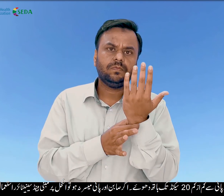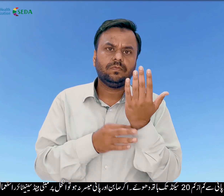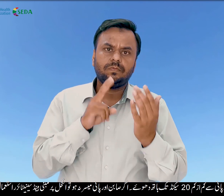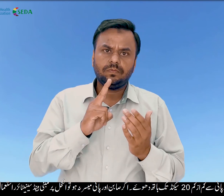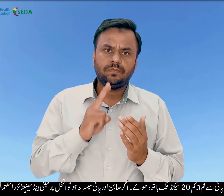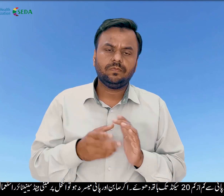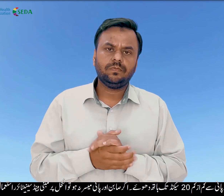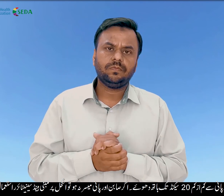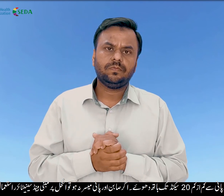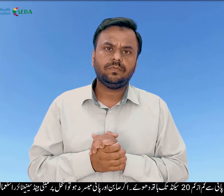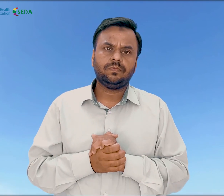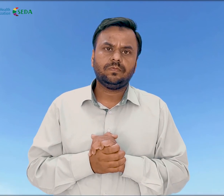کریں۔